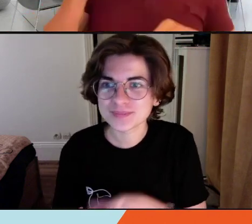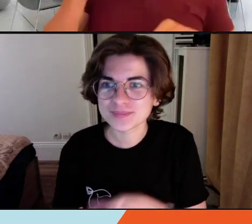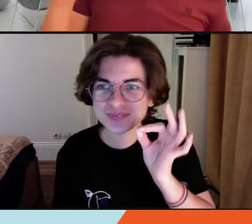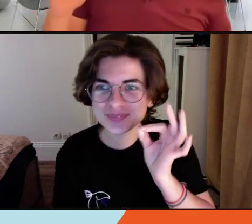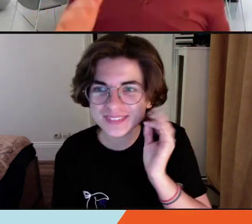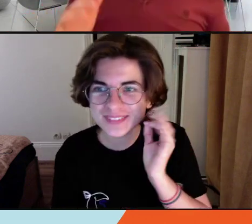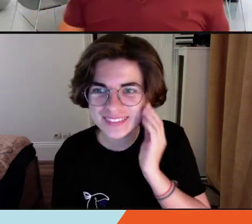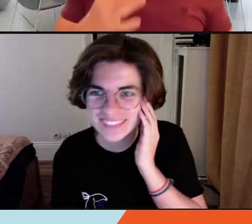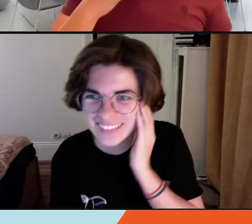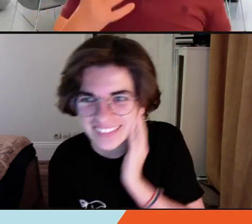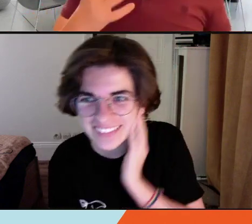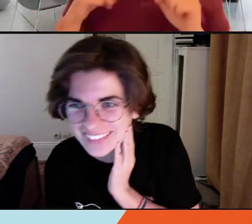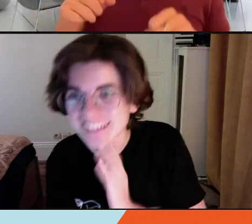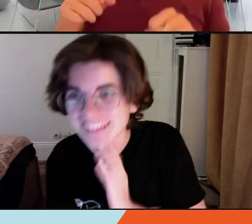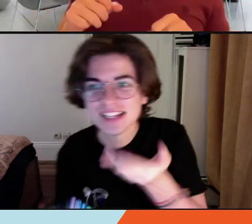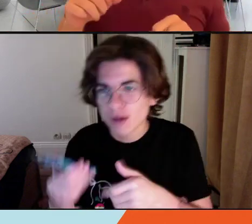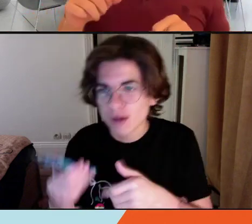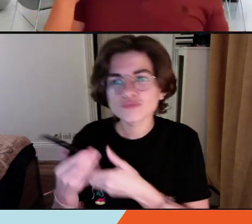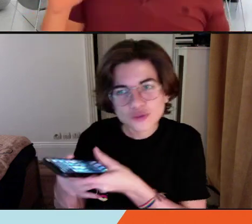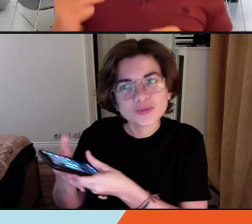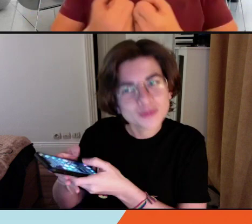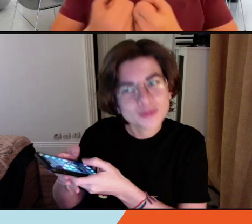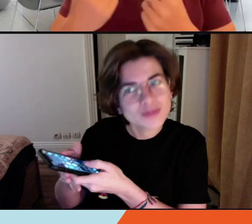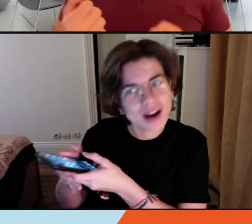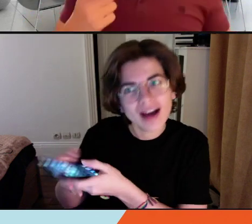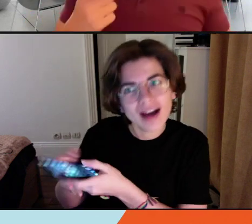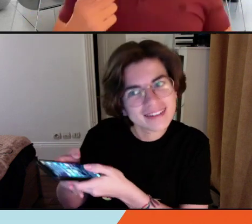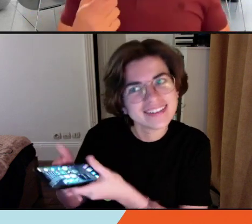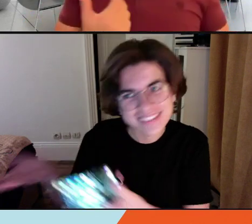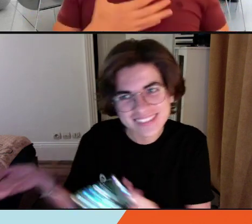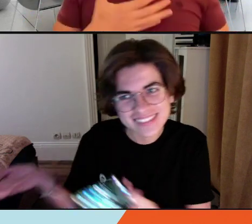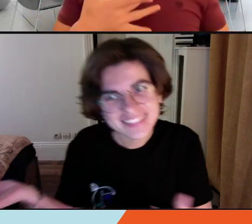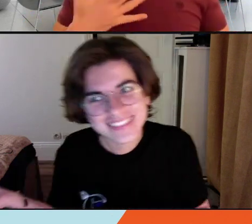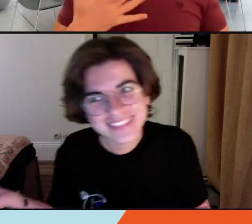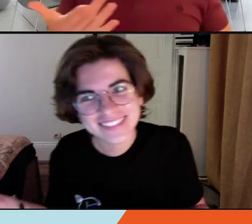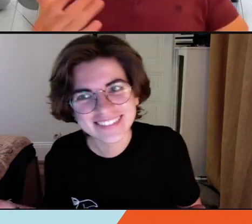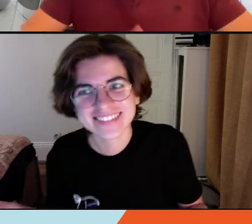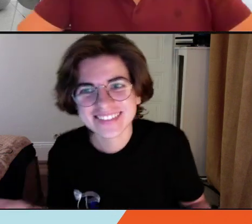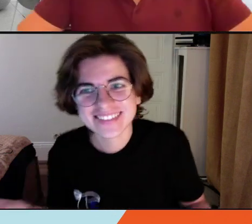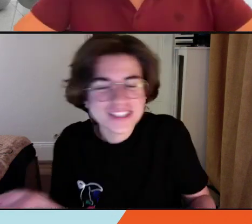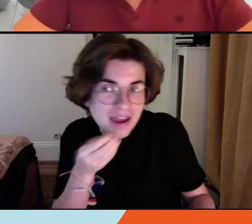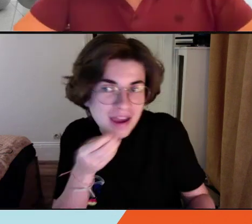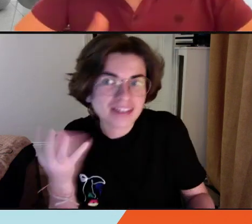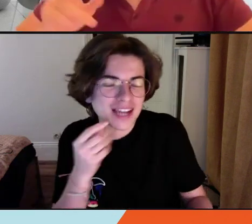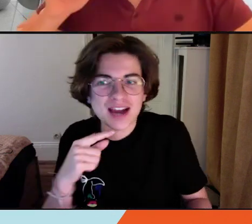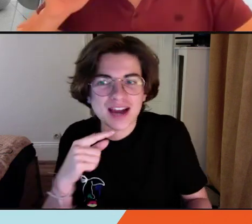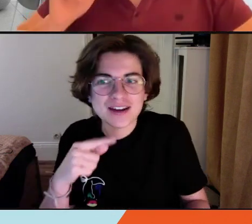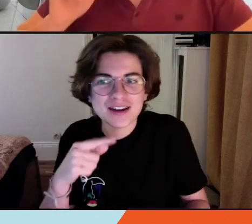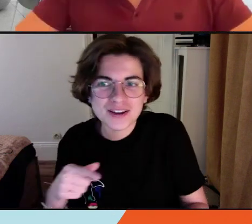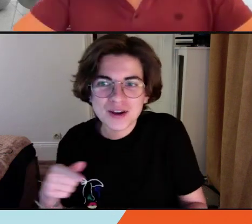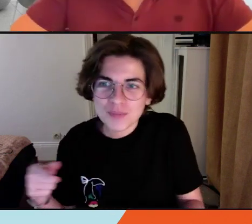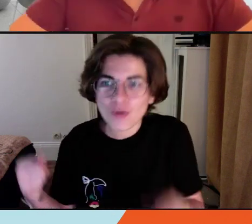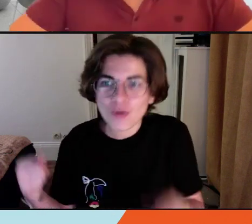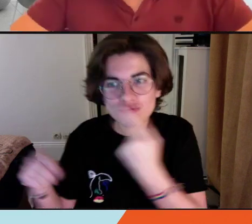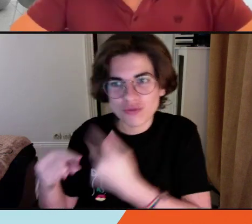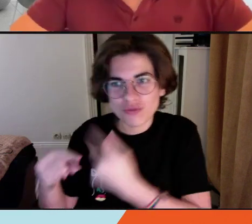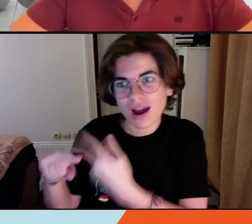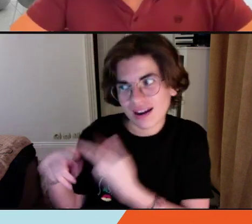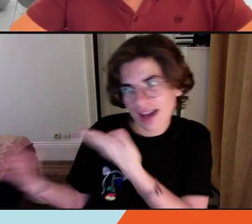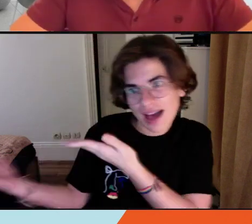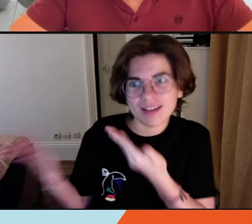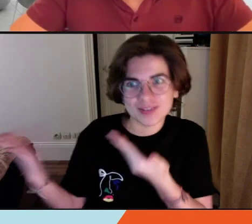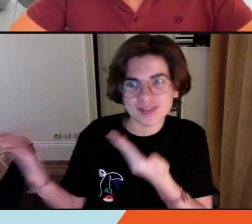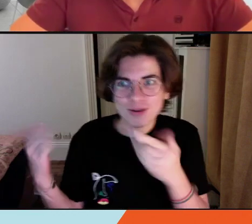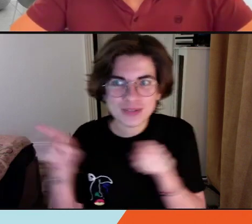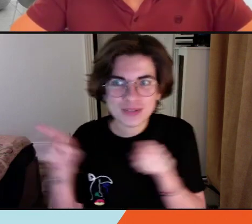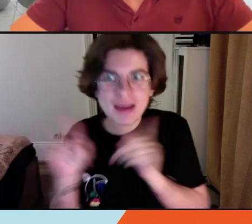chose. Moi aussi, je peux faire autre chose en même temps. C'est un privilège. C'est bien, t'as raison. Pour une fois, là, on